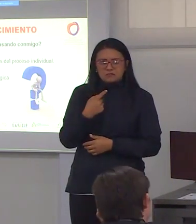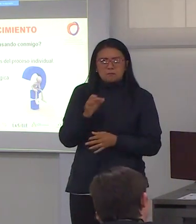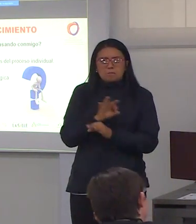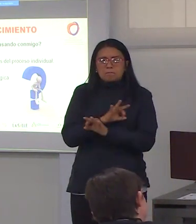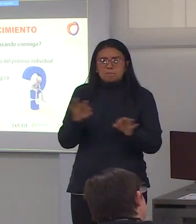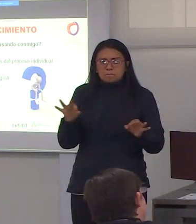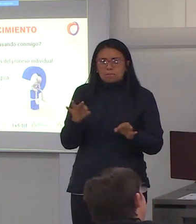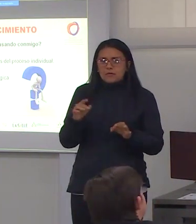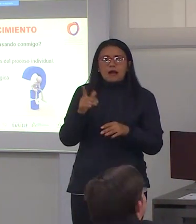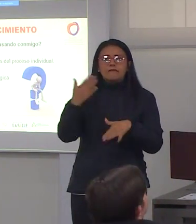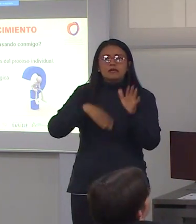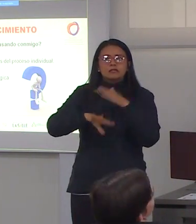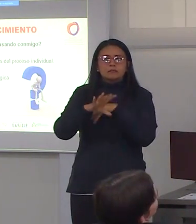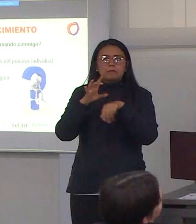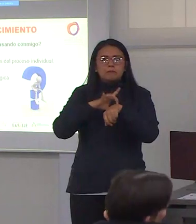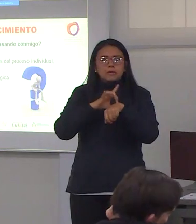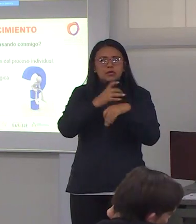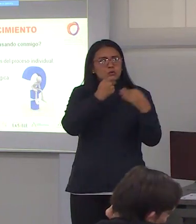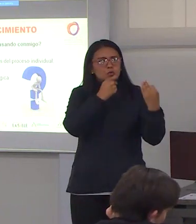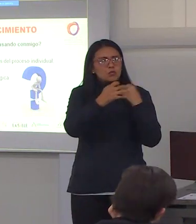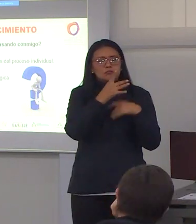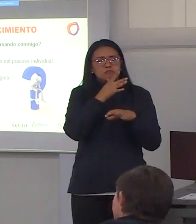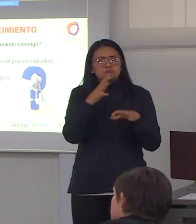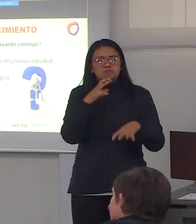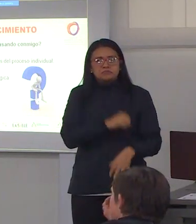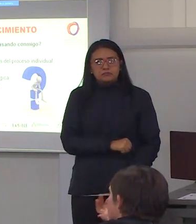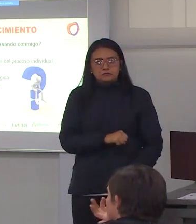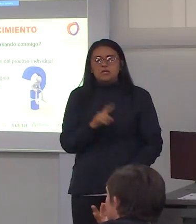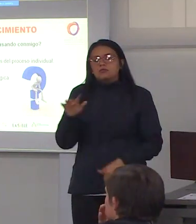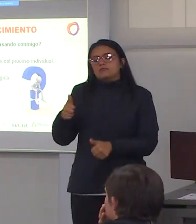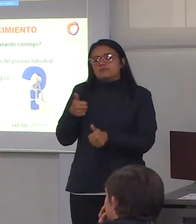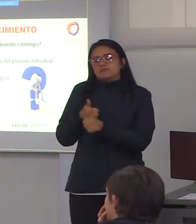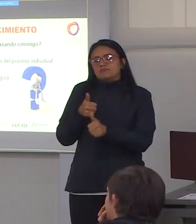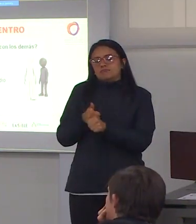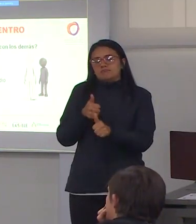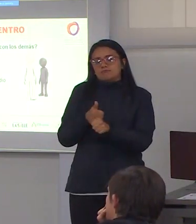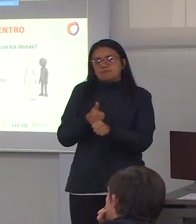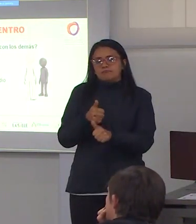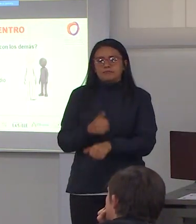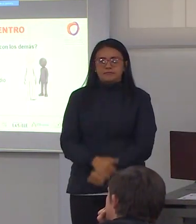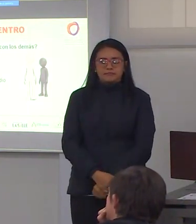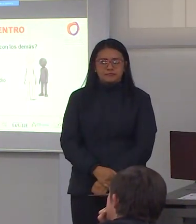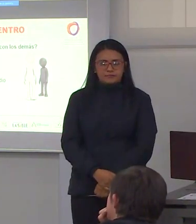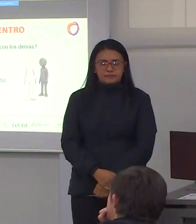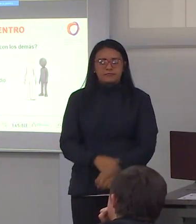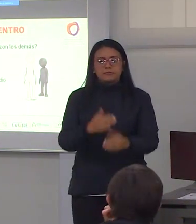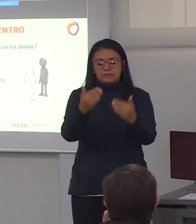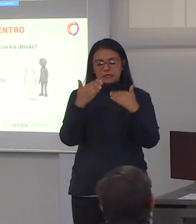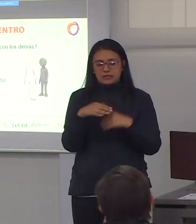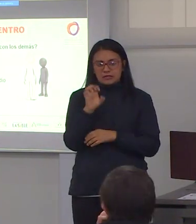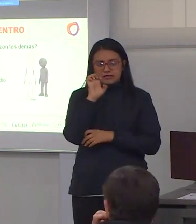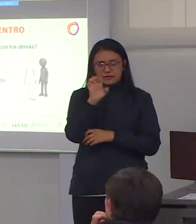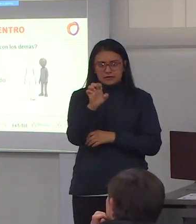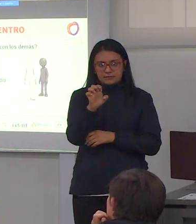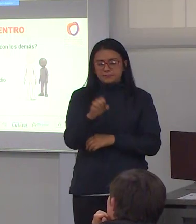ni siquiera el psiquiatra explica tristemente y hacemos un seguimiento continuo pasamos a la E